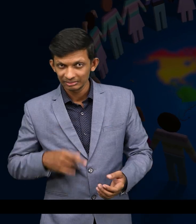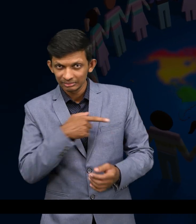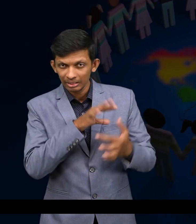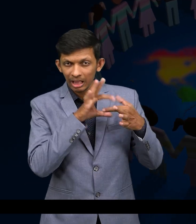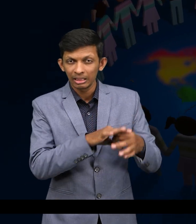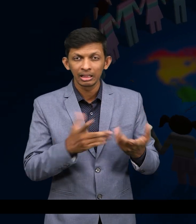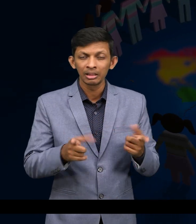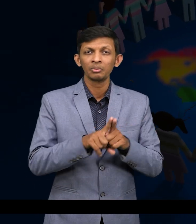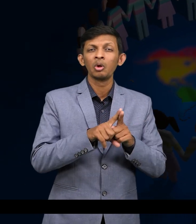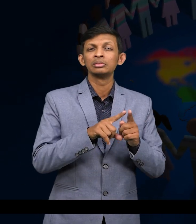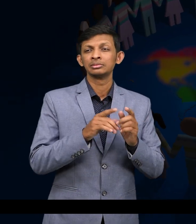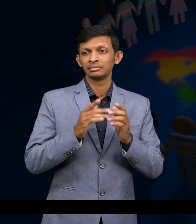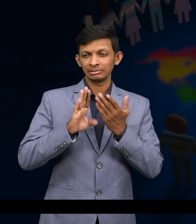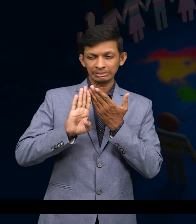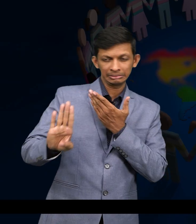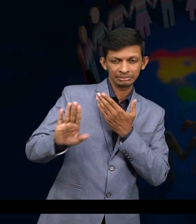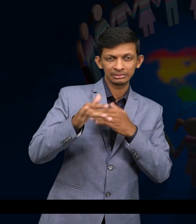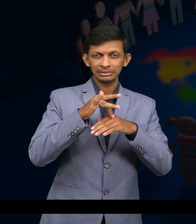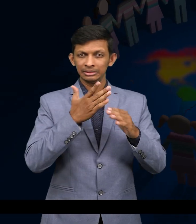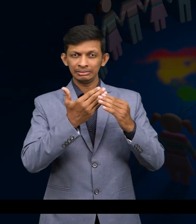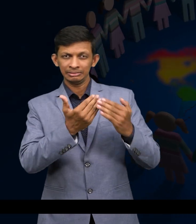जातीय भेदभाव.